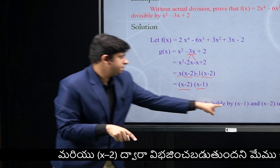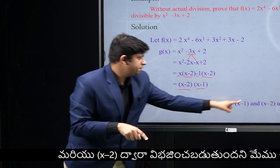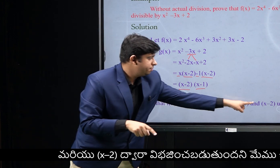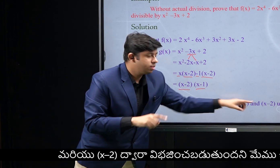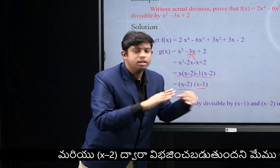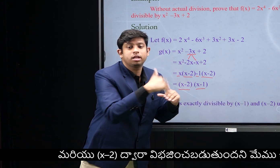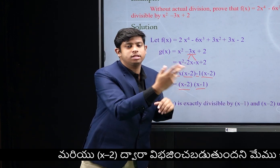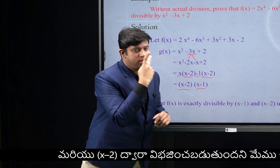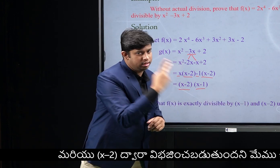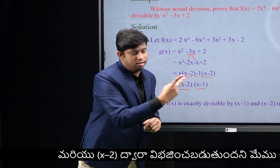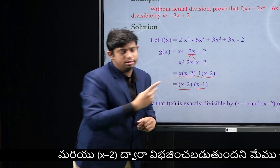చూపిస్తాం.